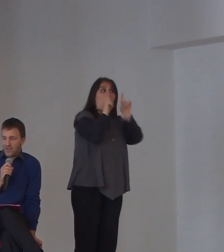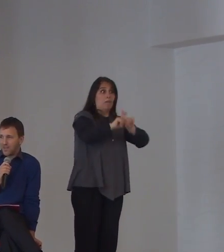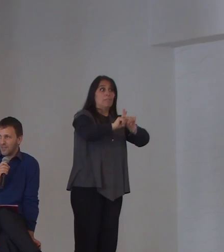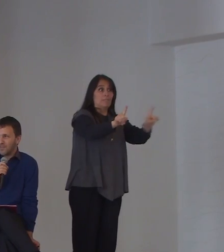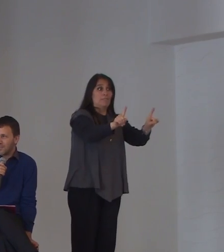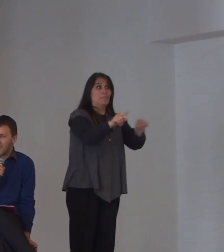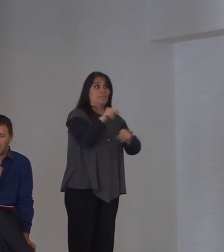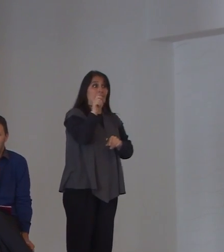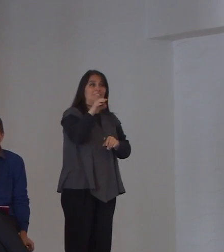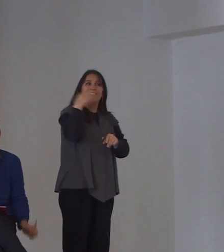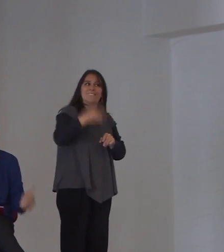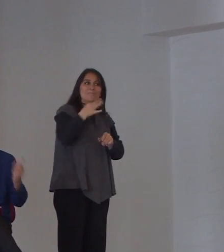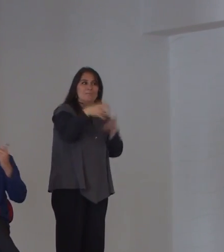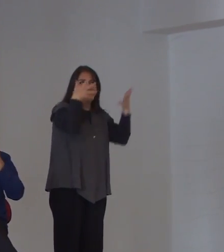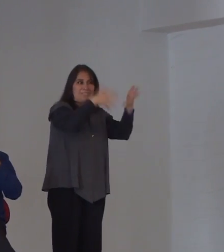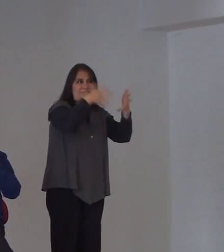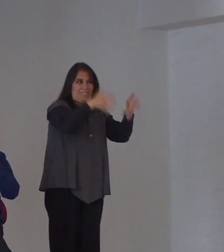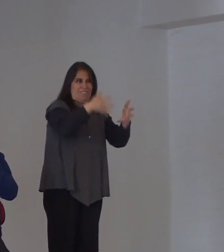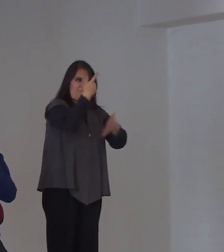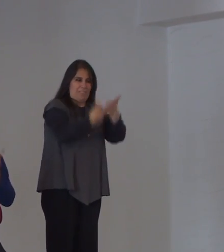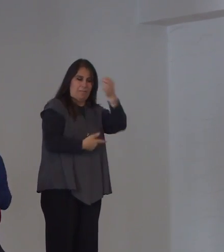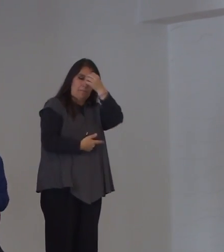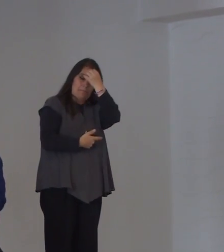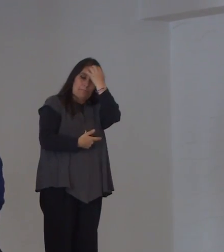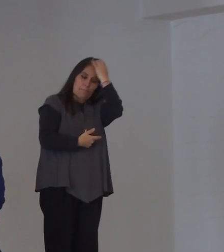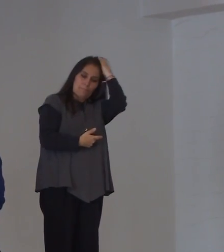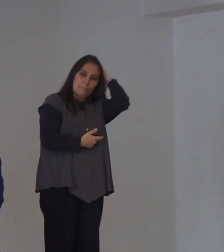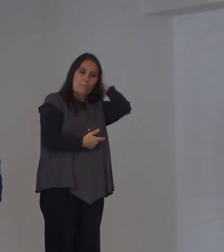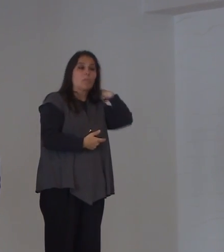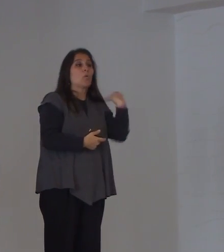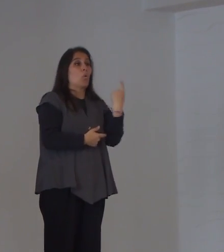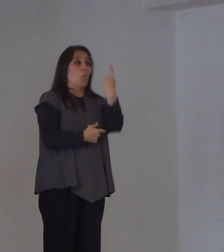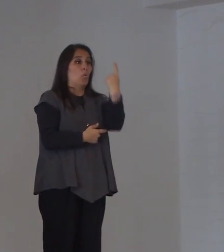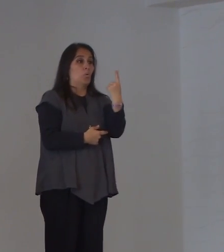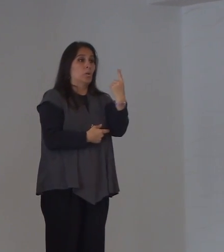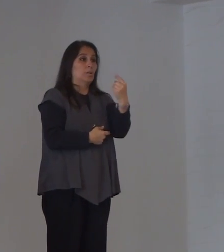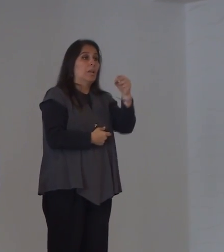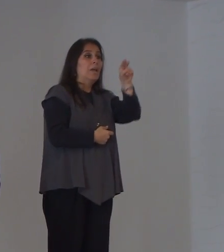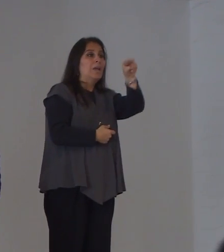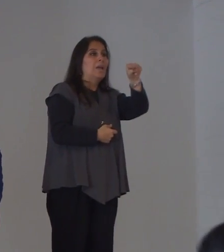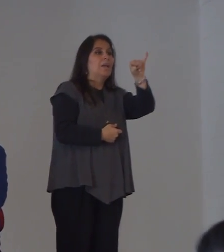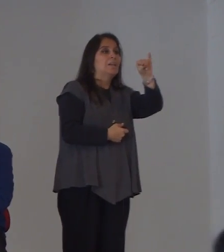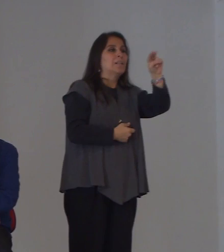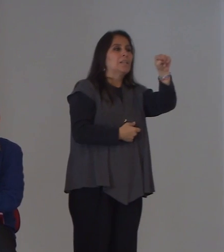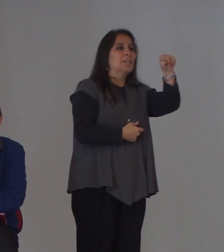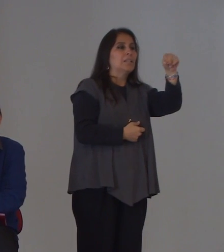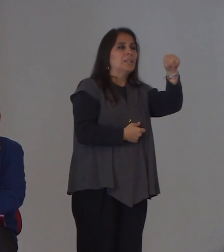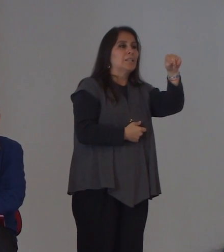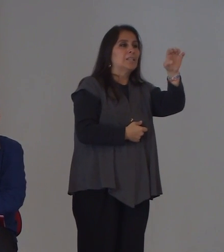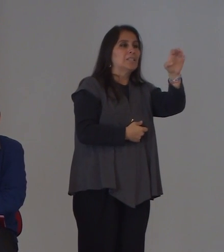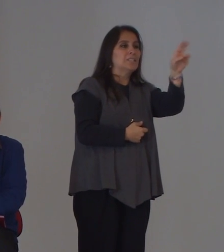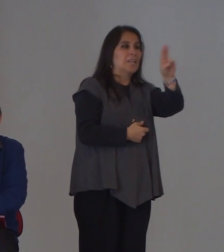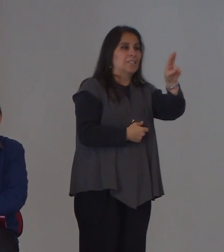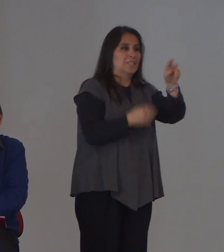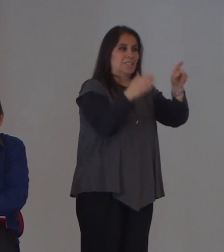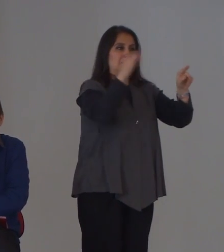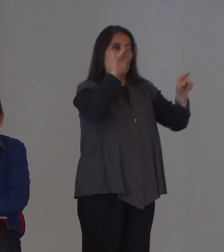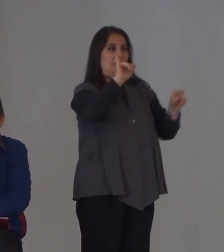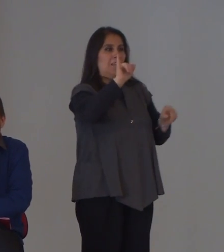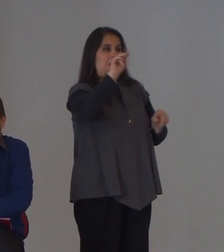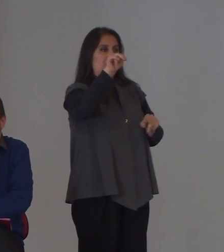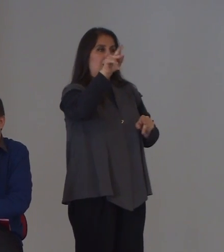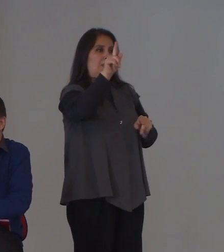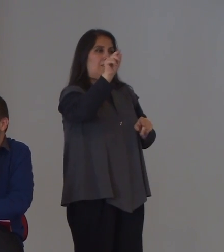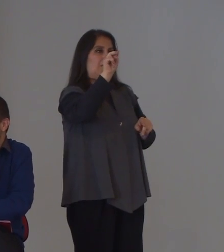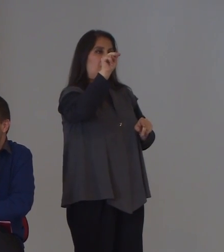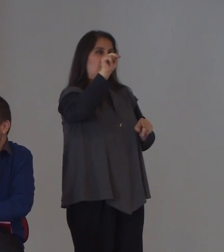suele enseñarse, en pedagogía uno, que es la diferencia entre niñez e infancia. Cuando uno dice niñez,